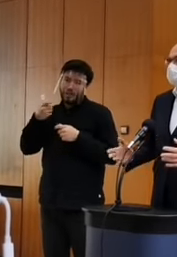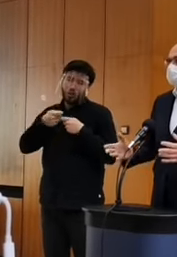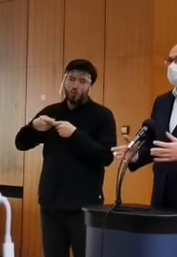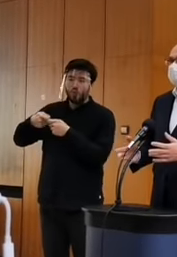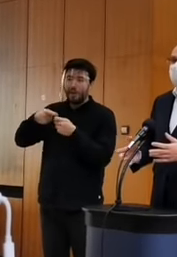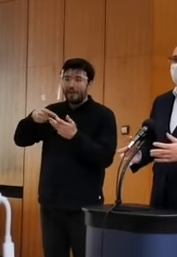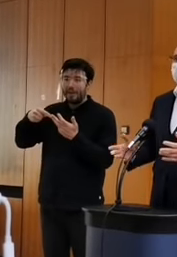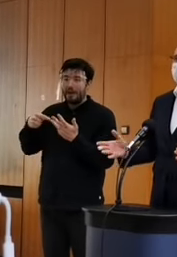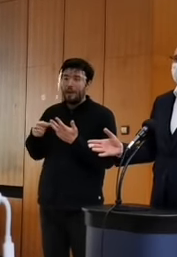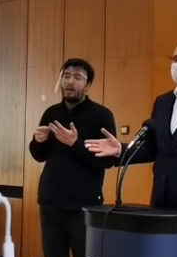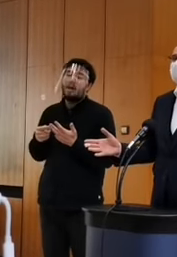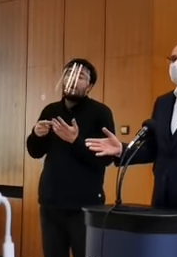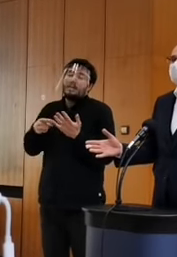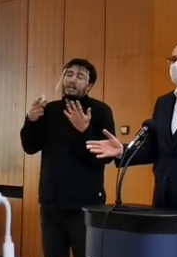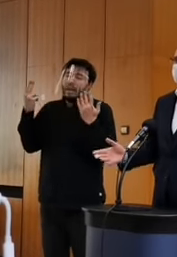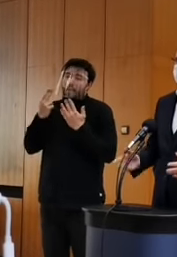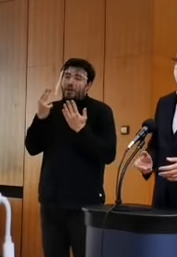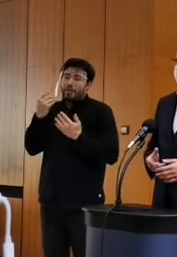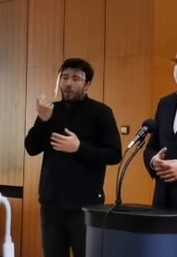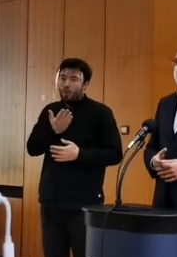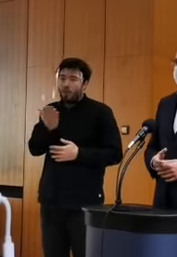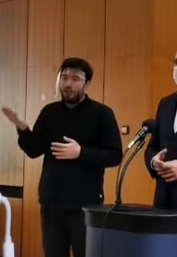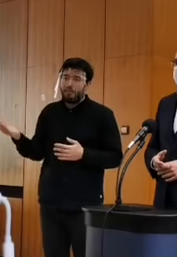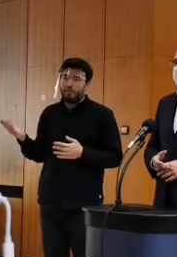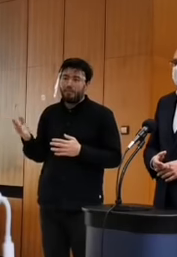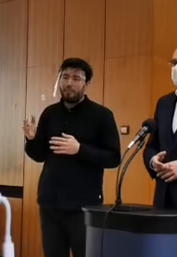a samozrejme, že ľudí. Širokú verejnosť.